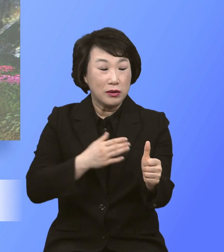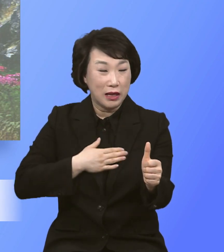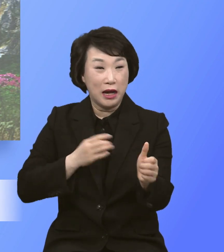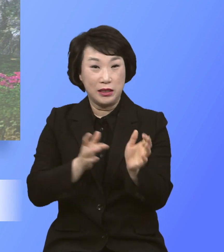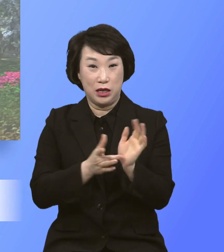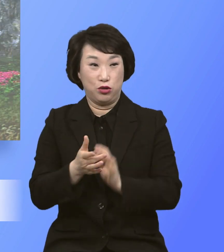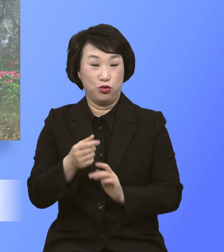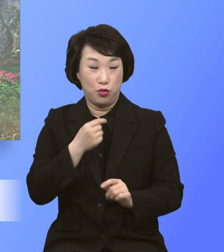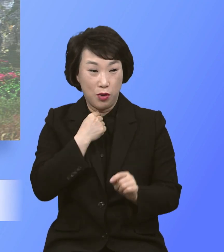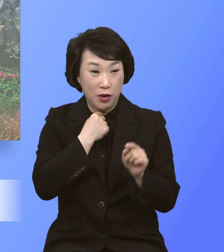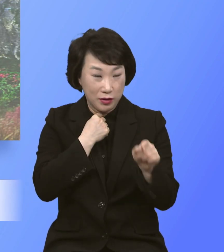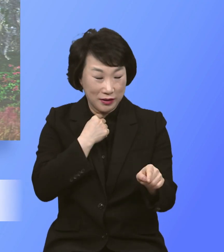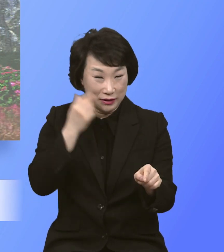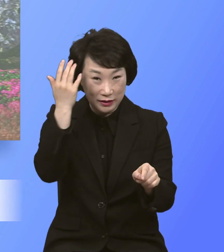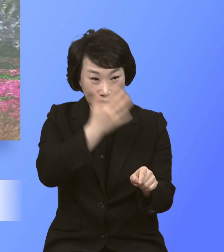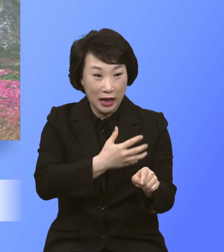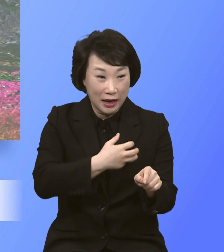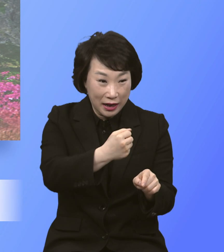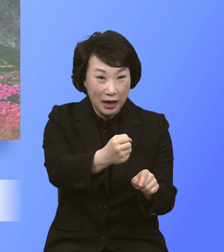내가 원하노니